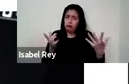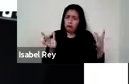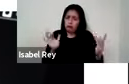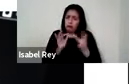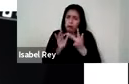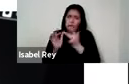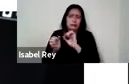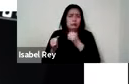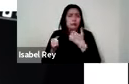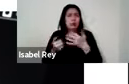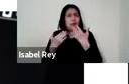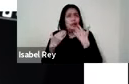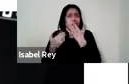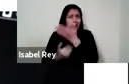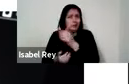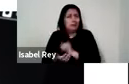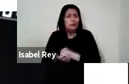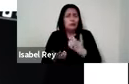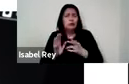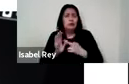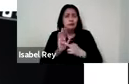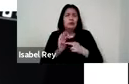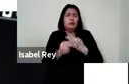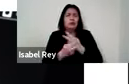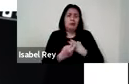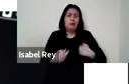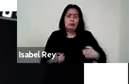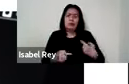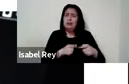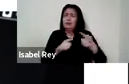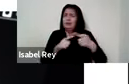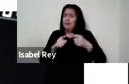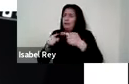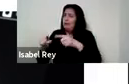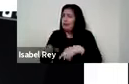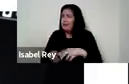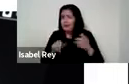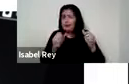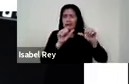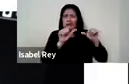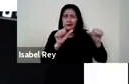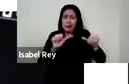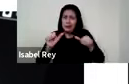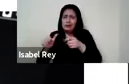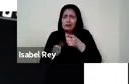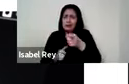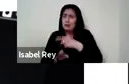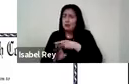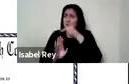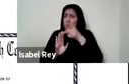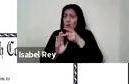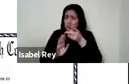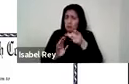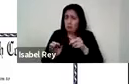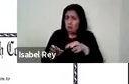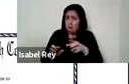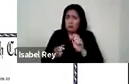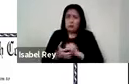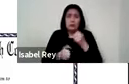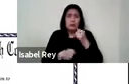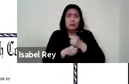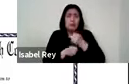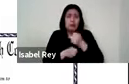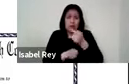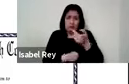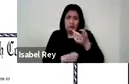cual agradecemos a la agencia, y hemos representado a Bancabelica en varias áreas. Y además, lo que permite este programa que se trabaja es